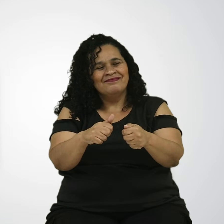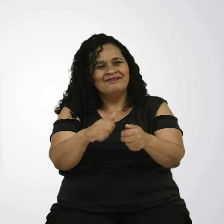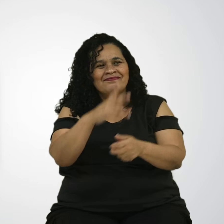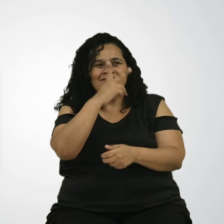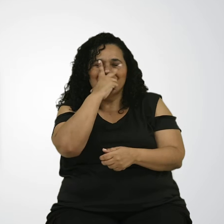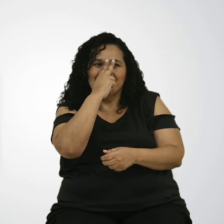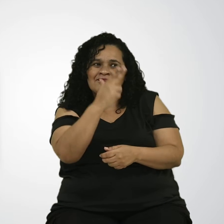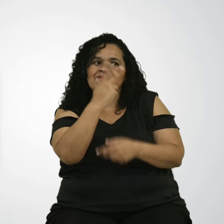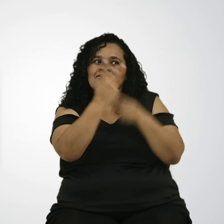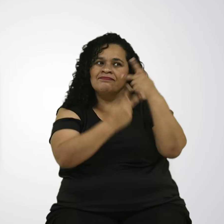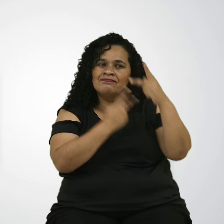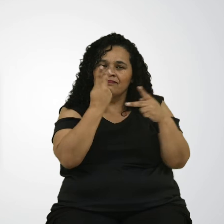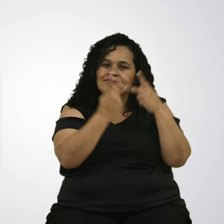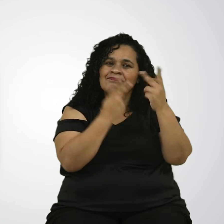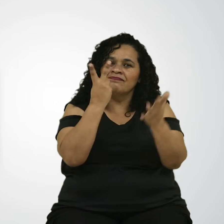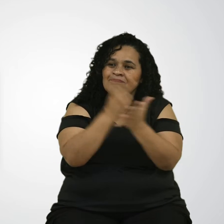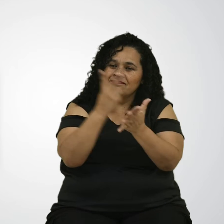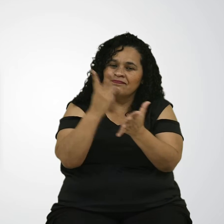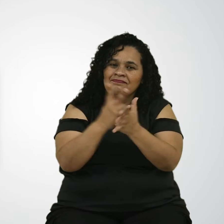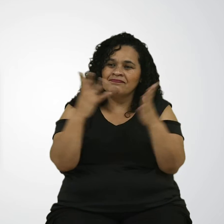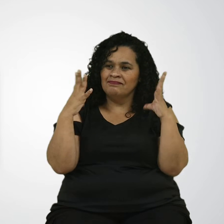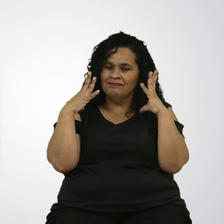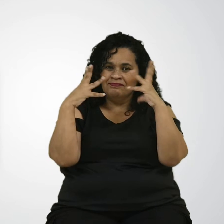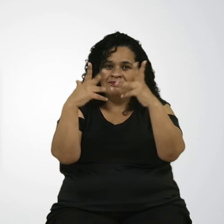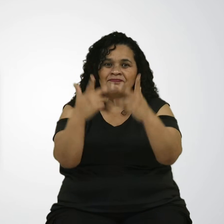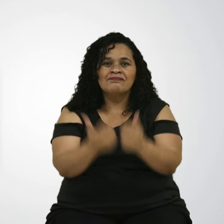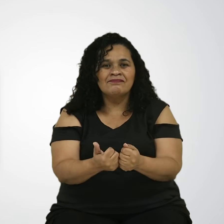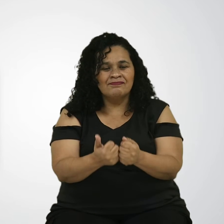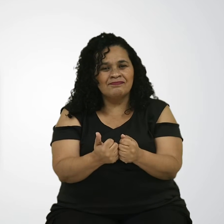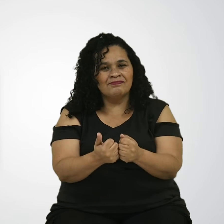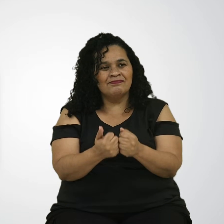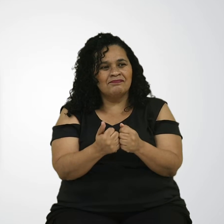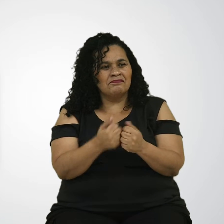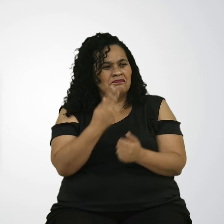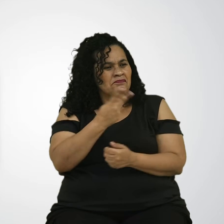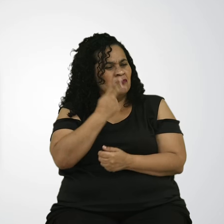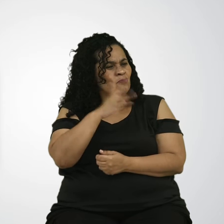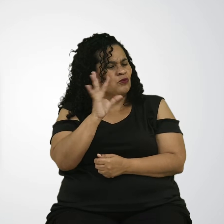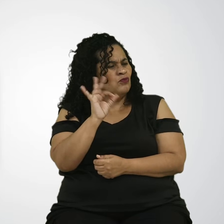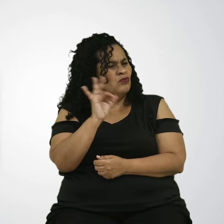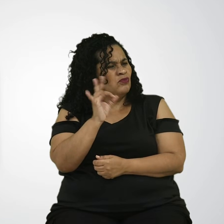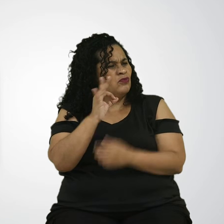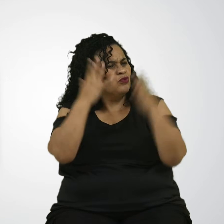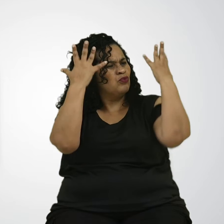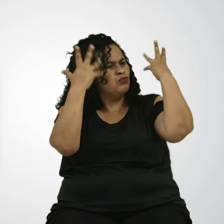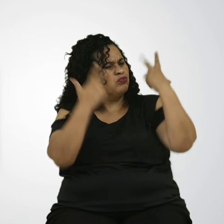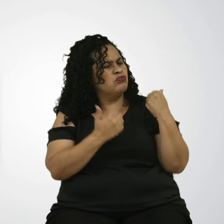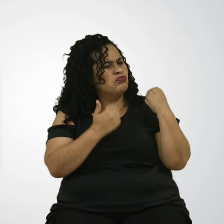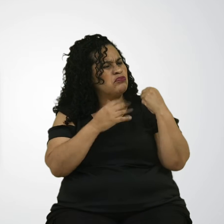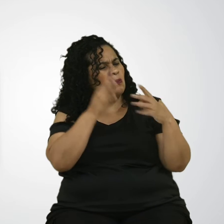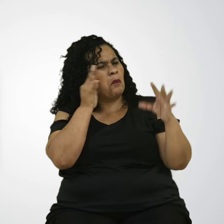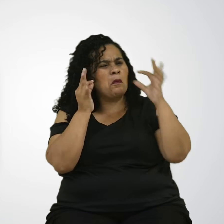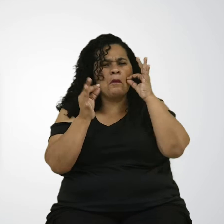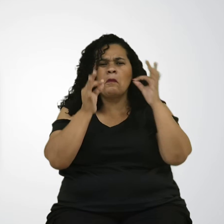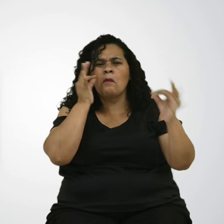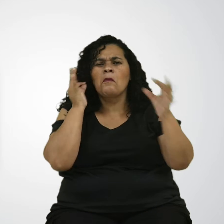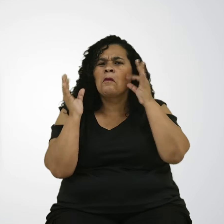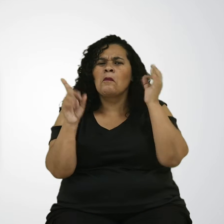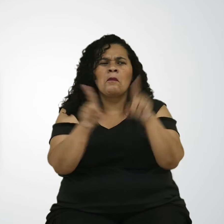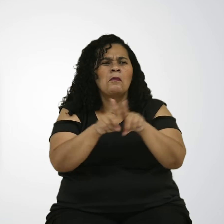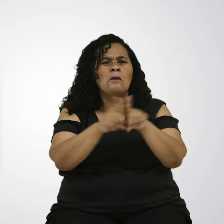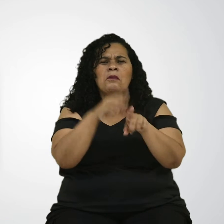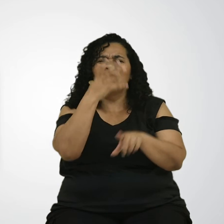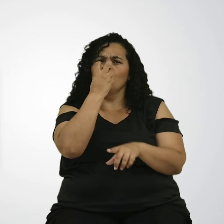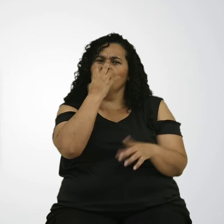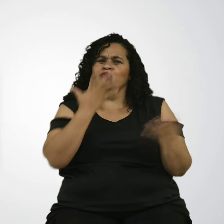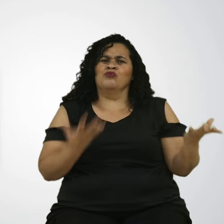o costume de ter, assim, aqueles animais domésticos, né? Senão eu acho que até o animalzinho doméstico ia entrar aqui, porque também é fruto de